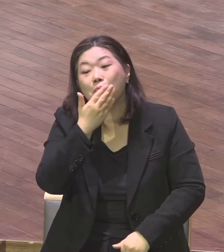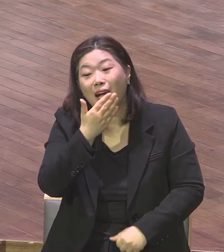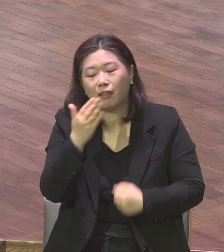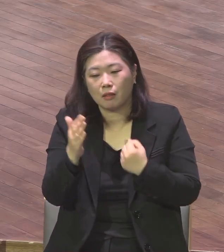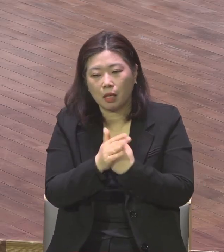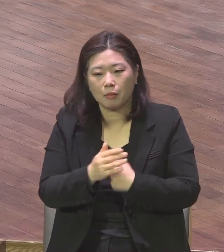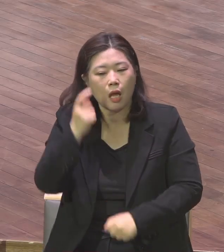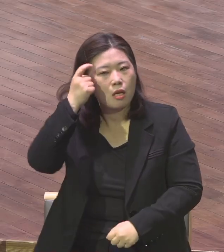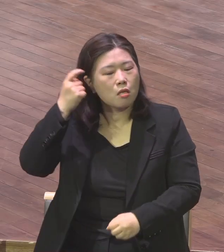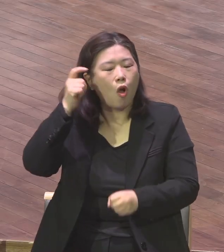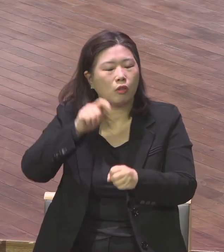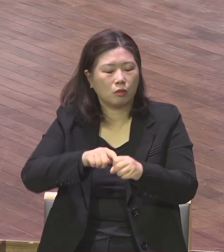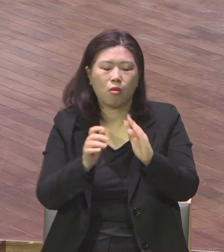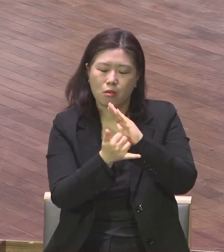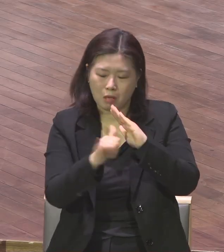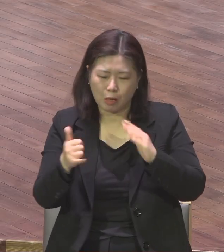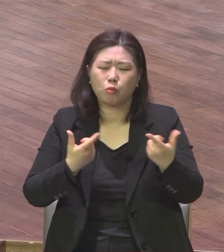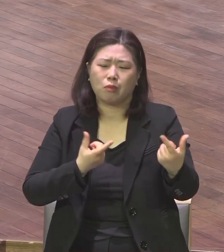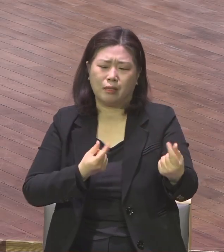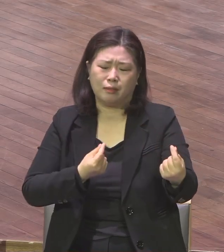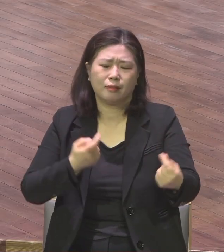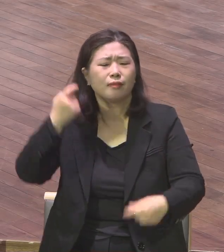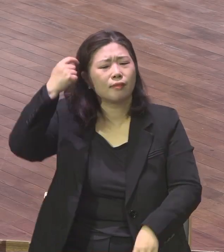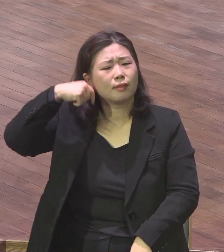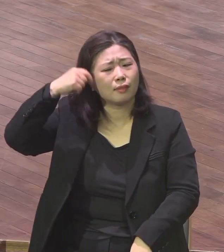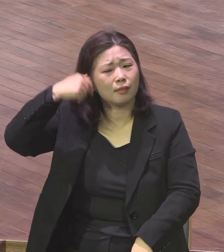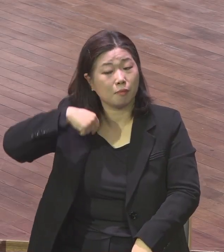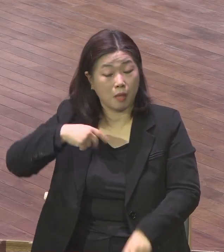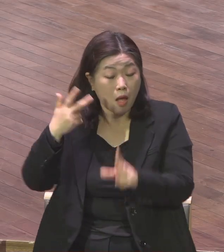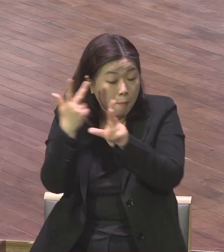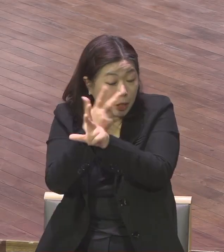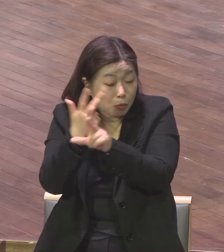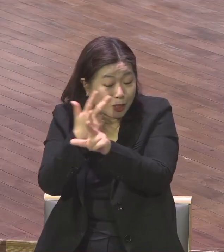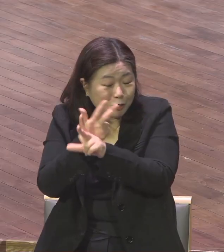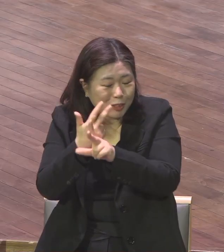늘 자주 매주 만나니까 영적 가족이잖아요.